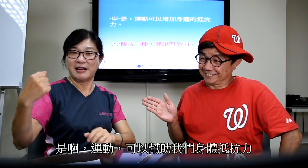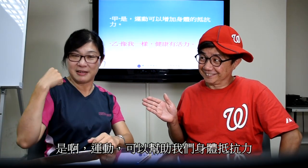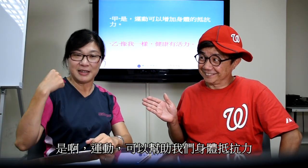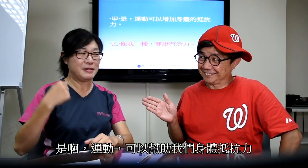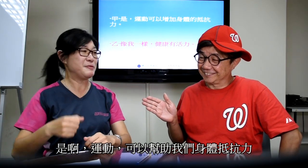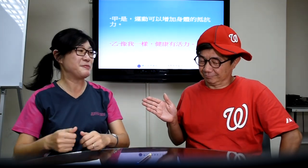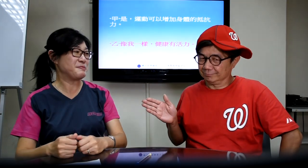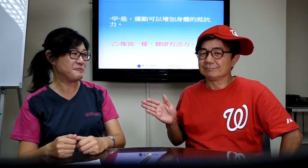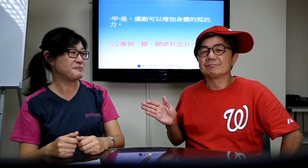力。